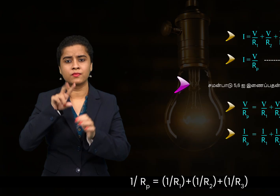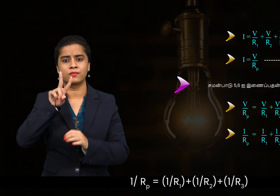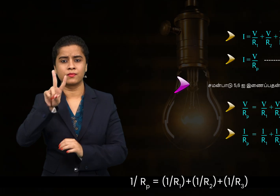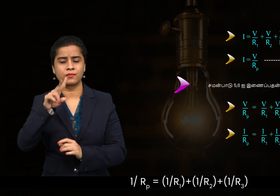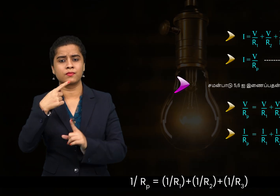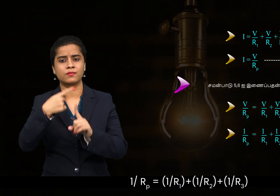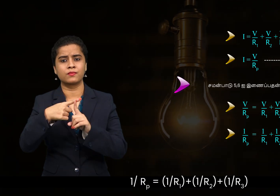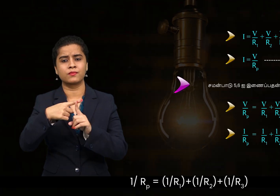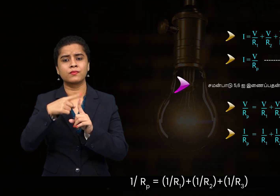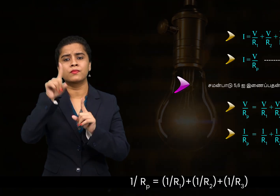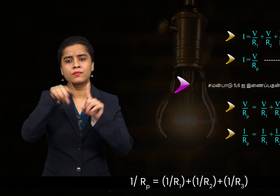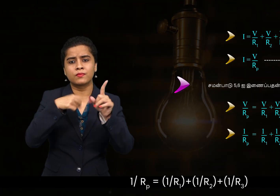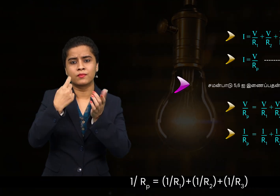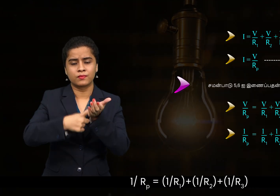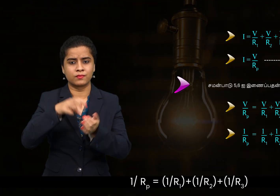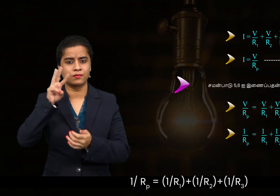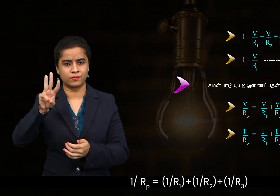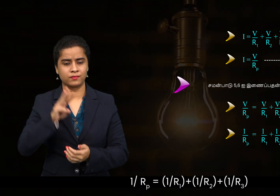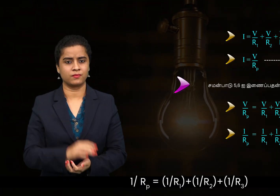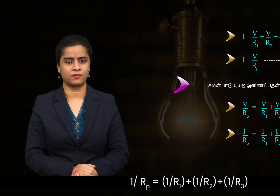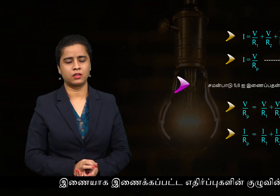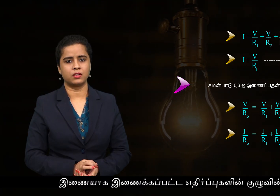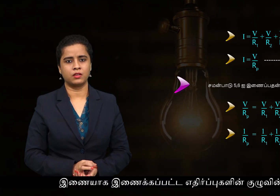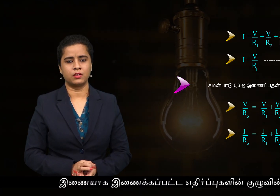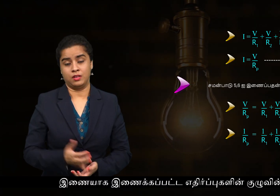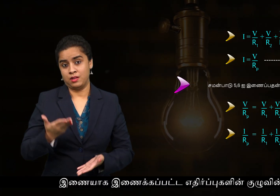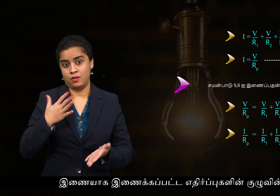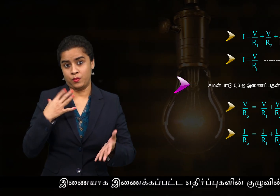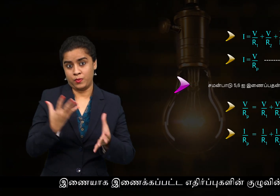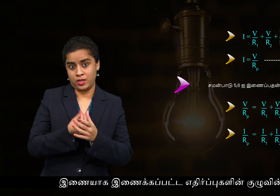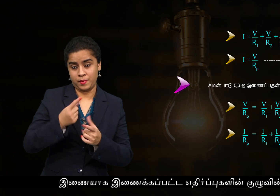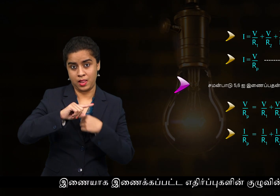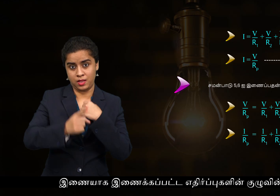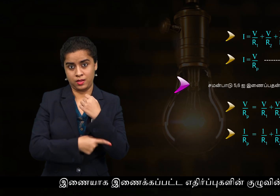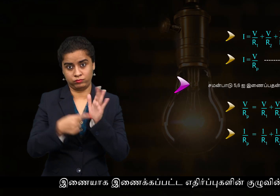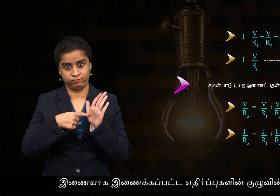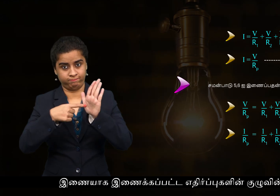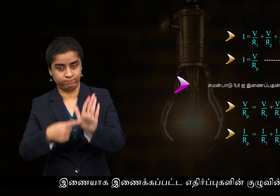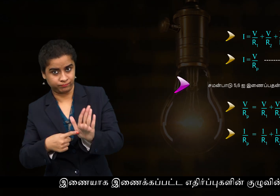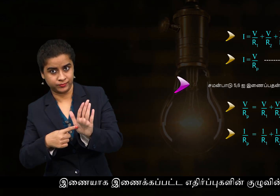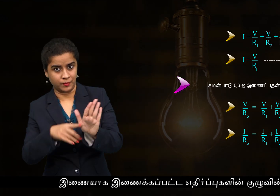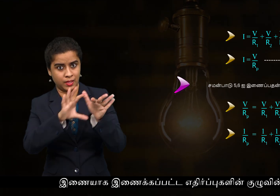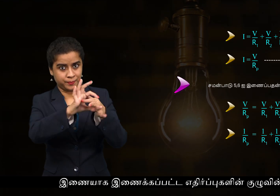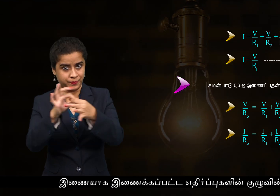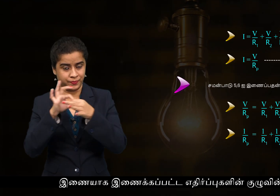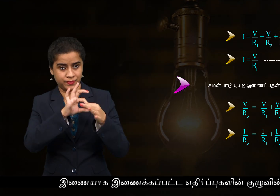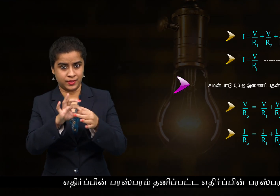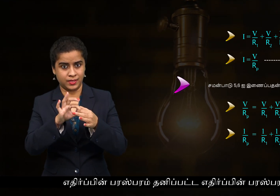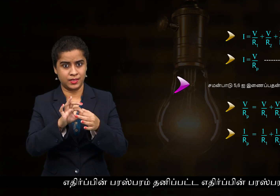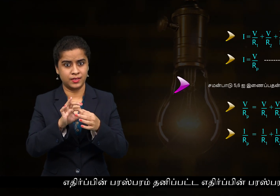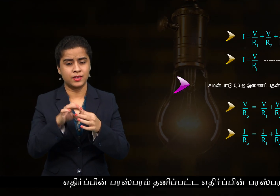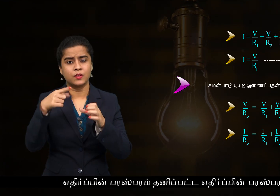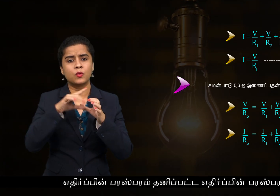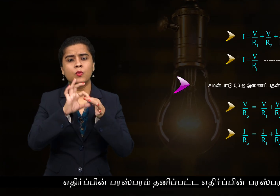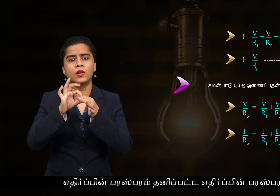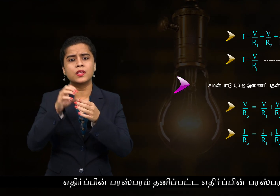R2 கூட்டல் 1 கீழ் R3. இணையாக இணைக்கப்பட்ட மின்தடையங்களின் குழுவின் சமமான